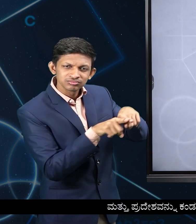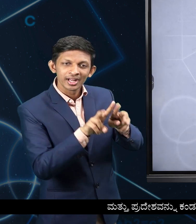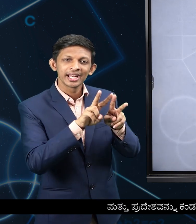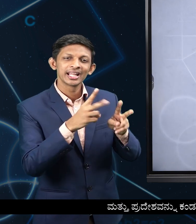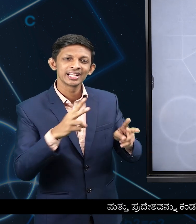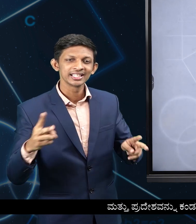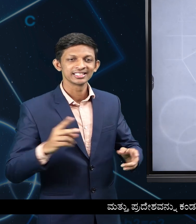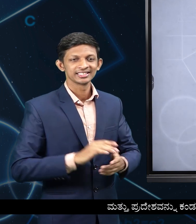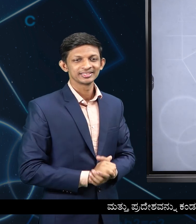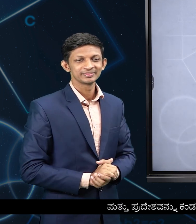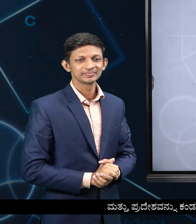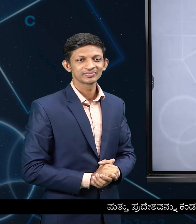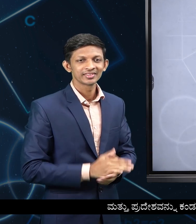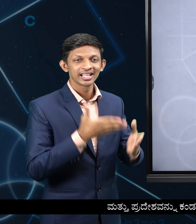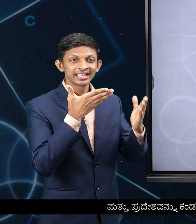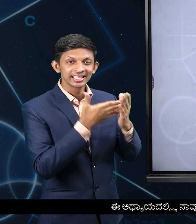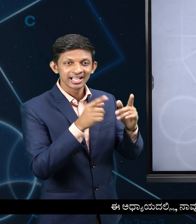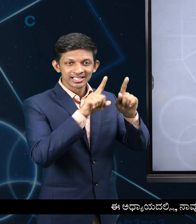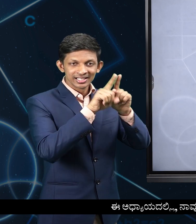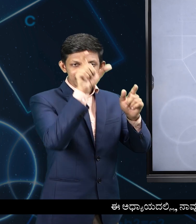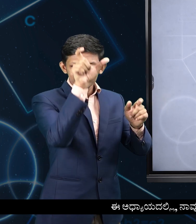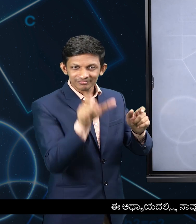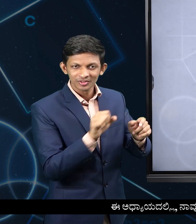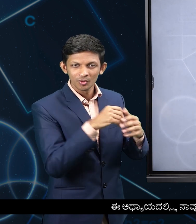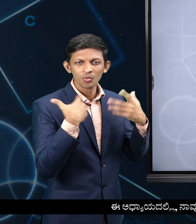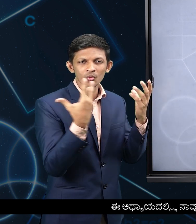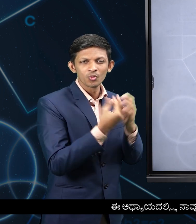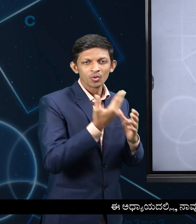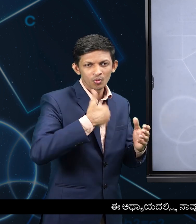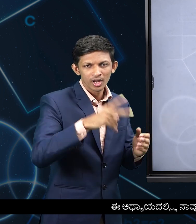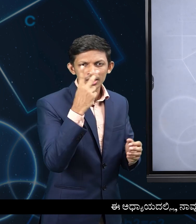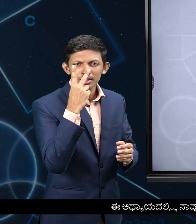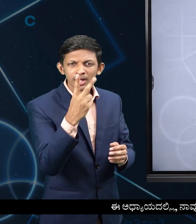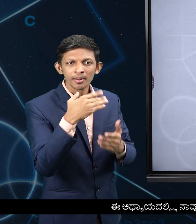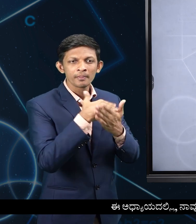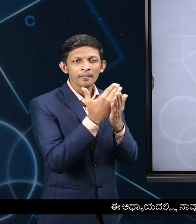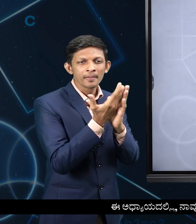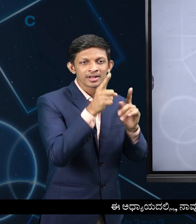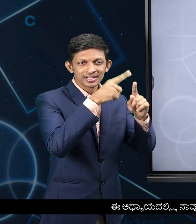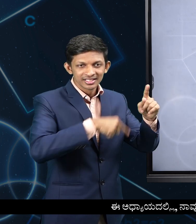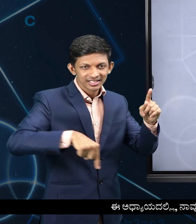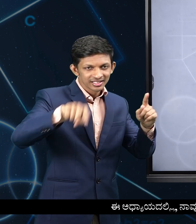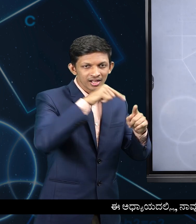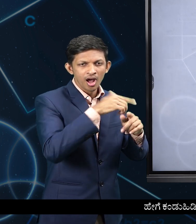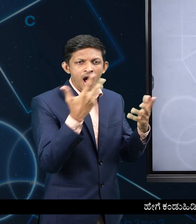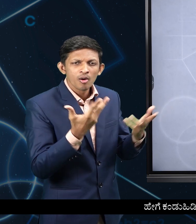ಹೇಗೆ ಎಂದು ನಾವು ಈಗಾಗಲೇ ಕಲಿತೇವೆ. ಈ ಅಧ್ಯಯನದಲ್ಲಿ ನಾವು ವೃತ್ತದ ಭಾಗಗಳನ್ನು ಮತ್ತು ಪರಿಧಿ ಮತ್ತು ಪ್ರದೇಶವನ್ನು